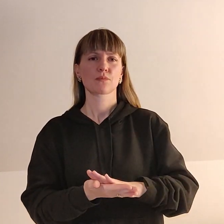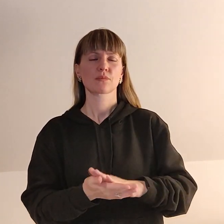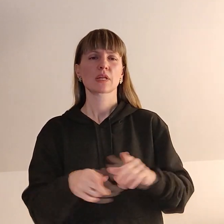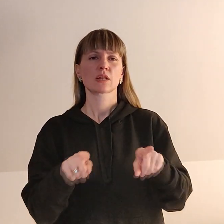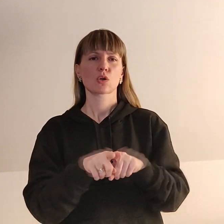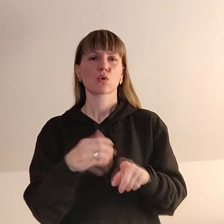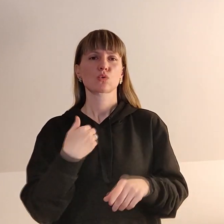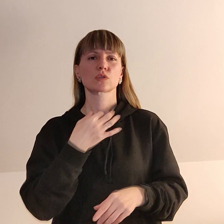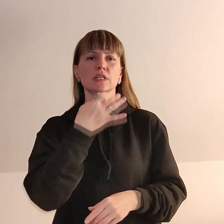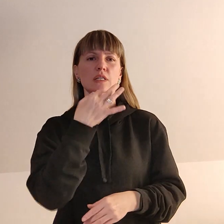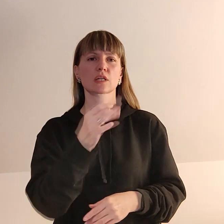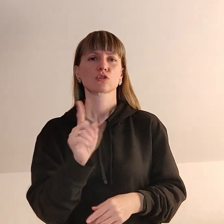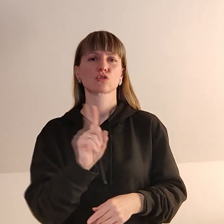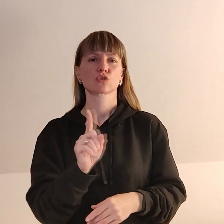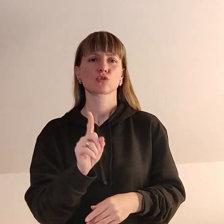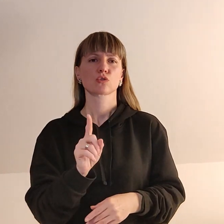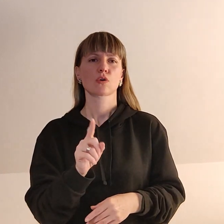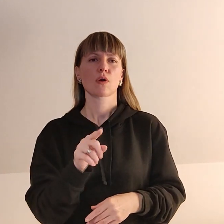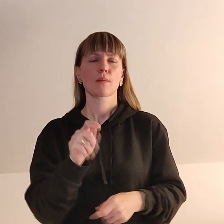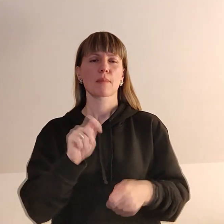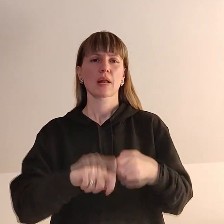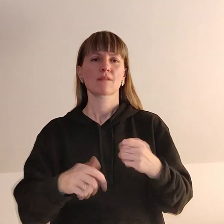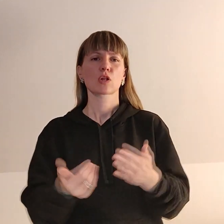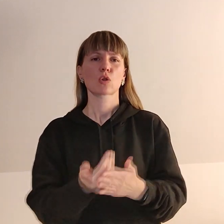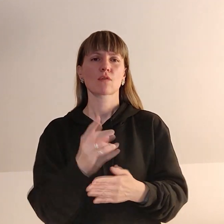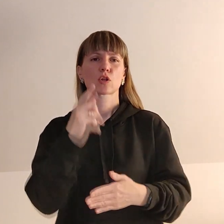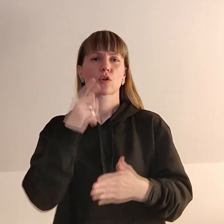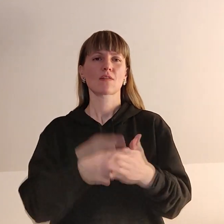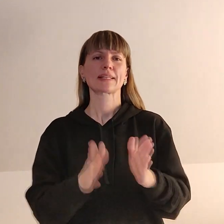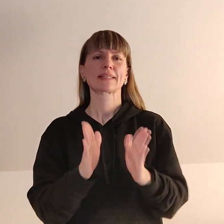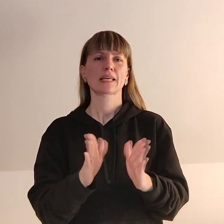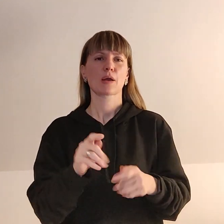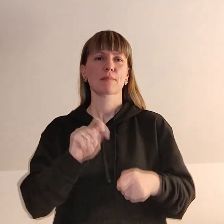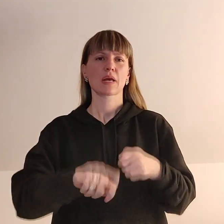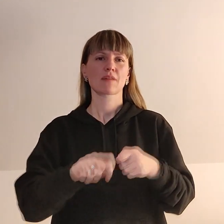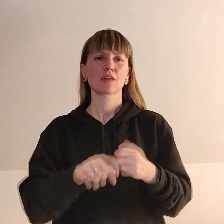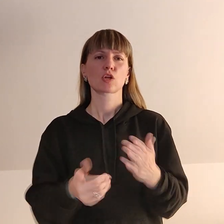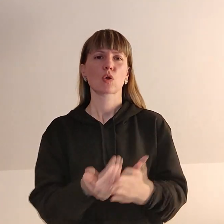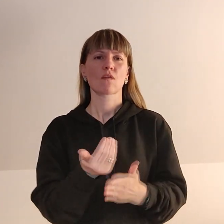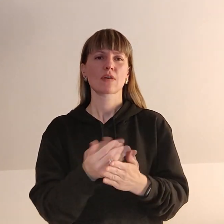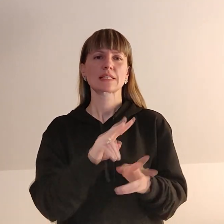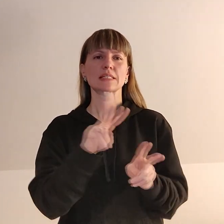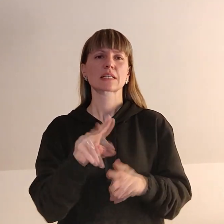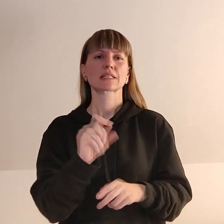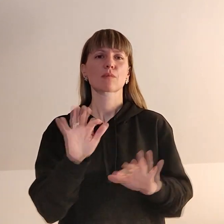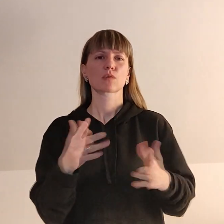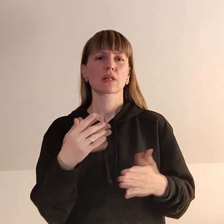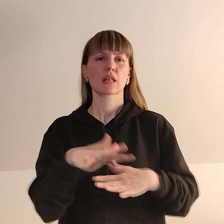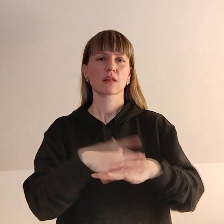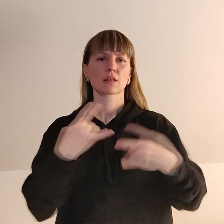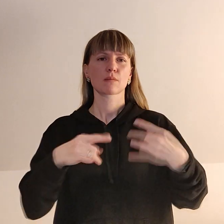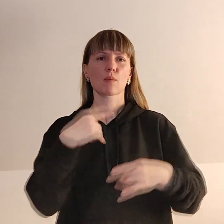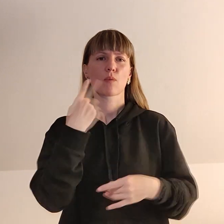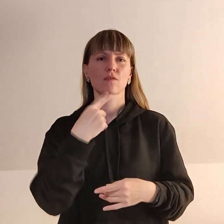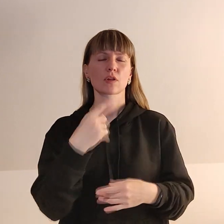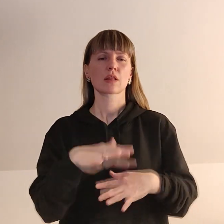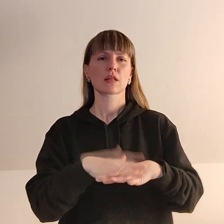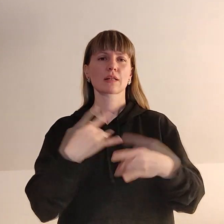хочу зазначити, щоб ви перевіряли новини, довіряли лише перевіреним новинам. Стежте за подіями на Суспільному мовнику, Суспільному Запоріжжя,